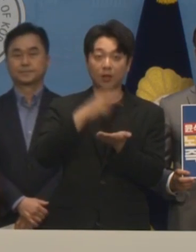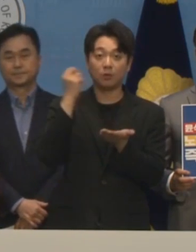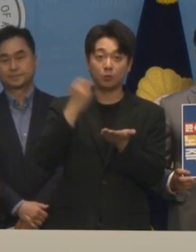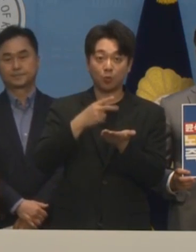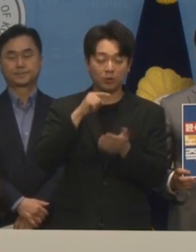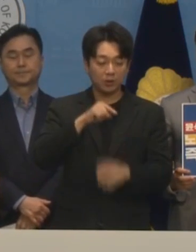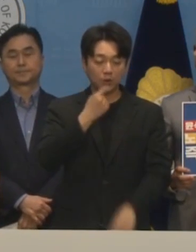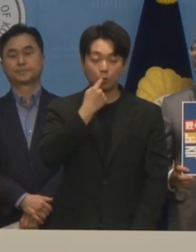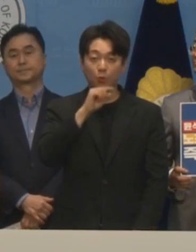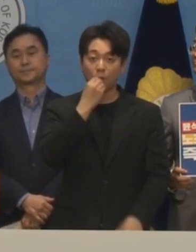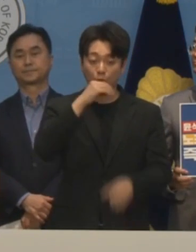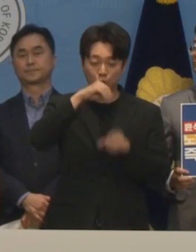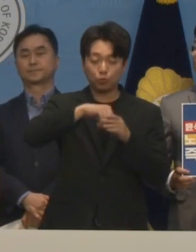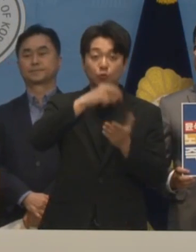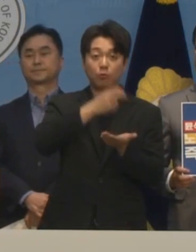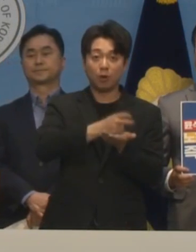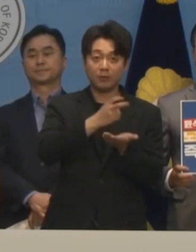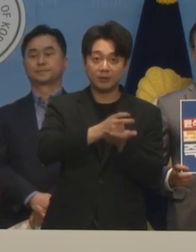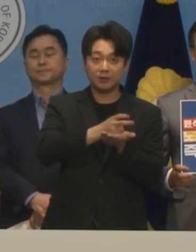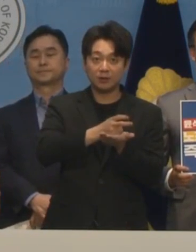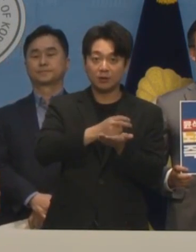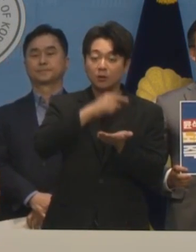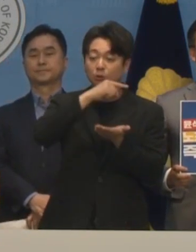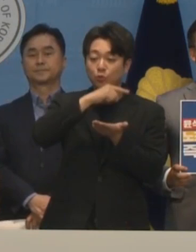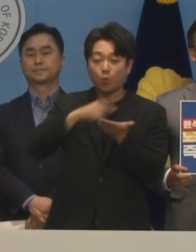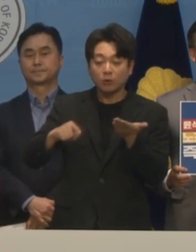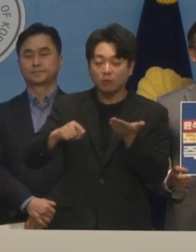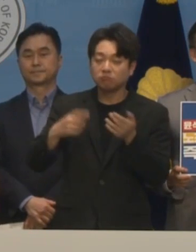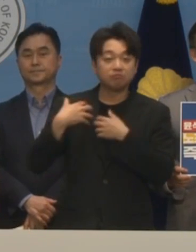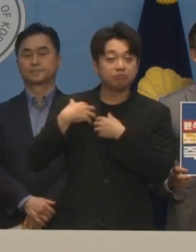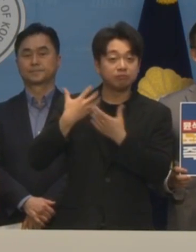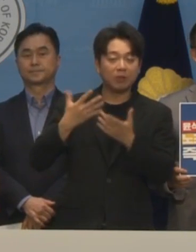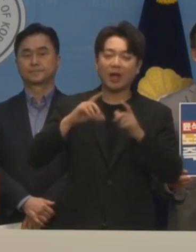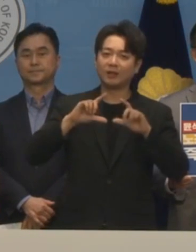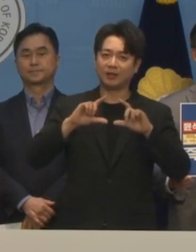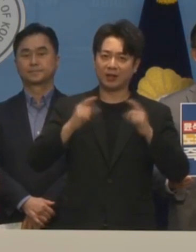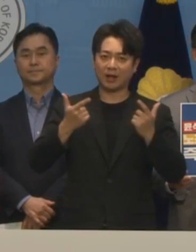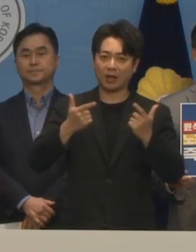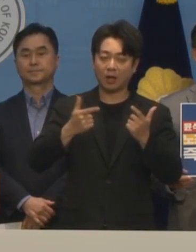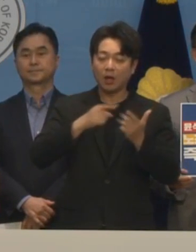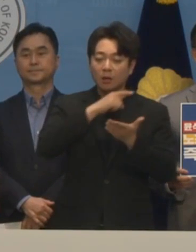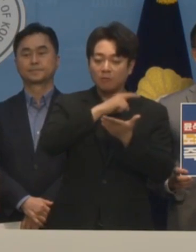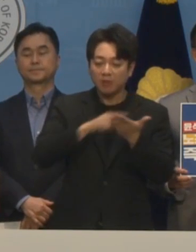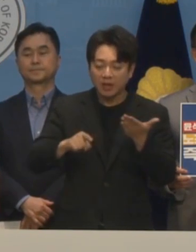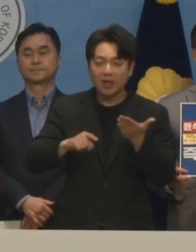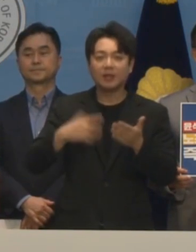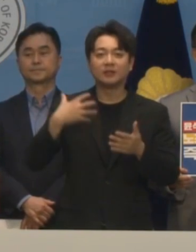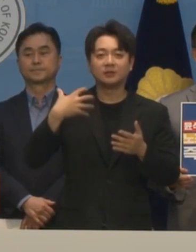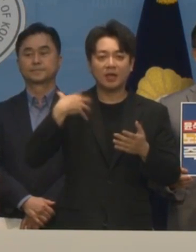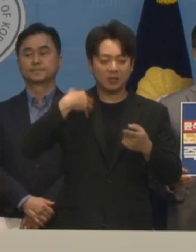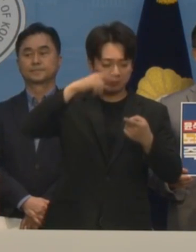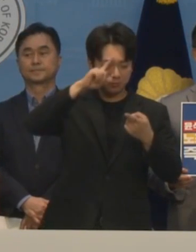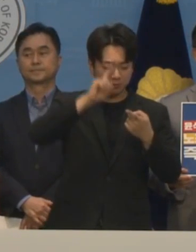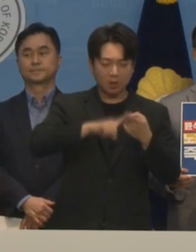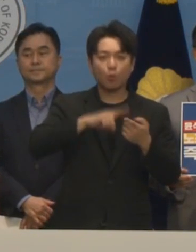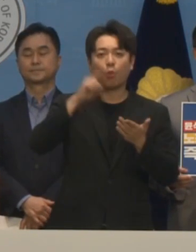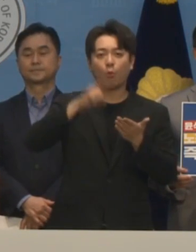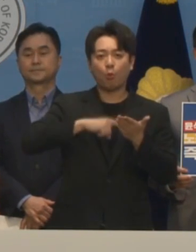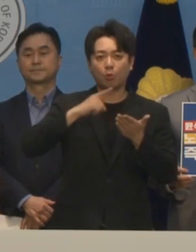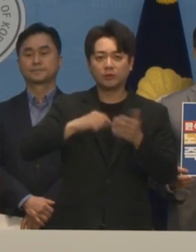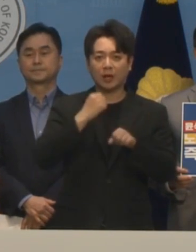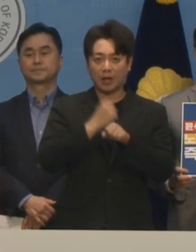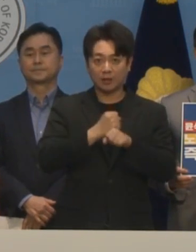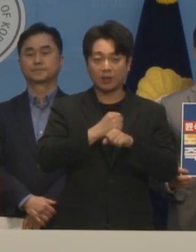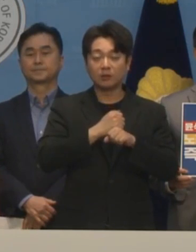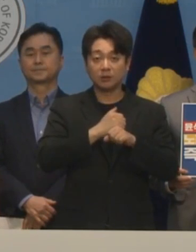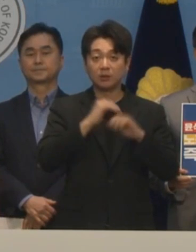노란봉투법은 손해배상 책임을 지지 않겠다라는 것이 아니라 행위한 만큼만 지겠다라고 하는 손해배상 책임의 합리화